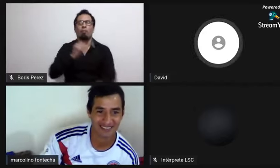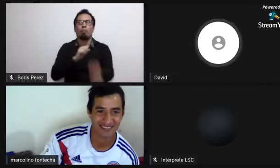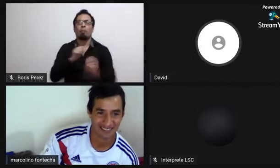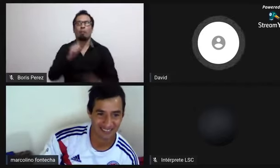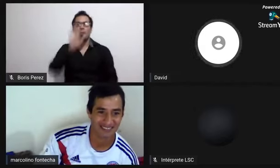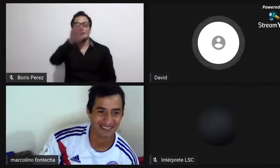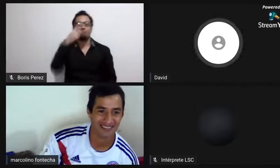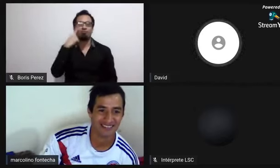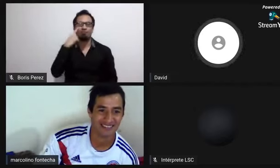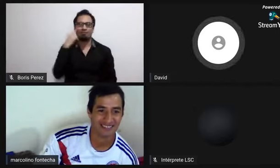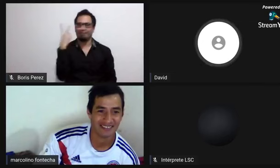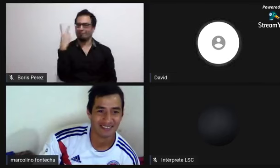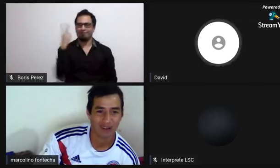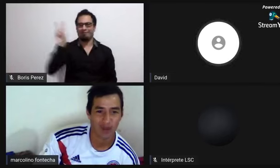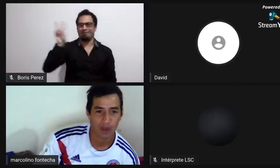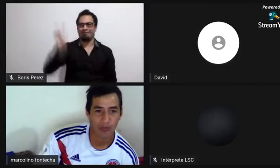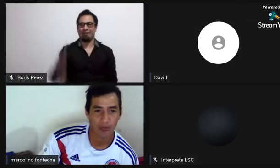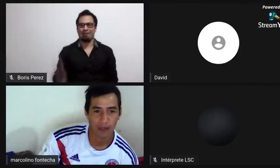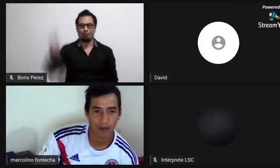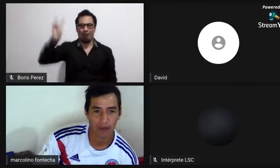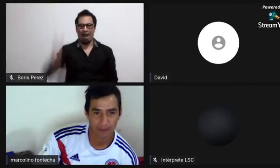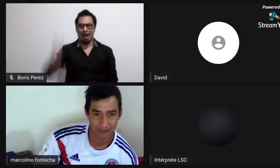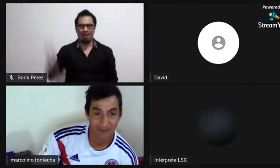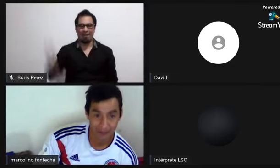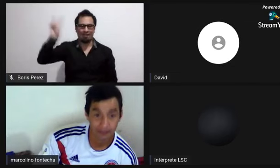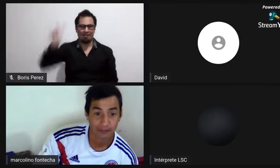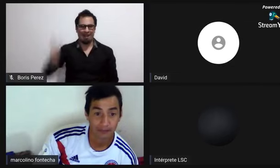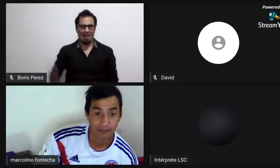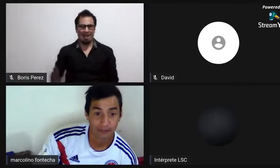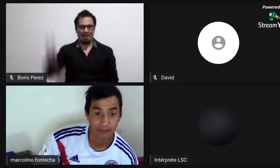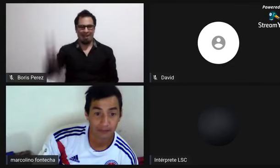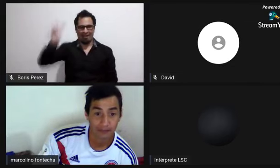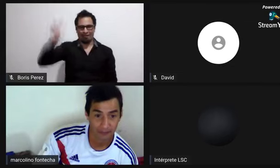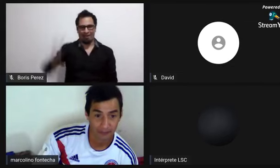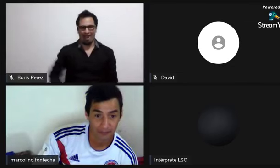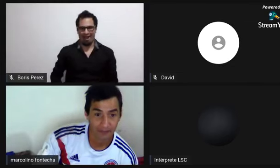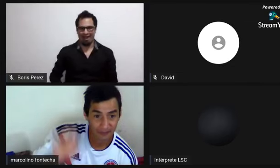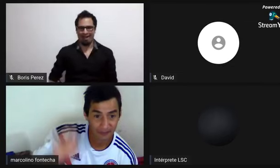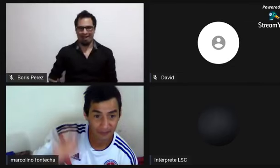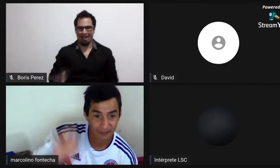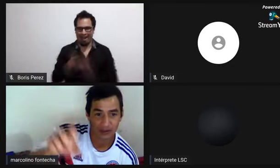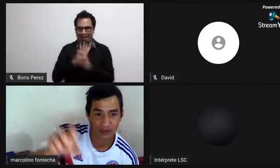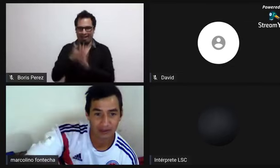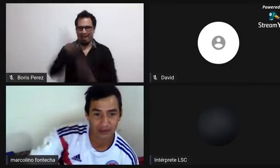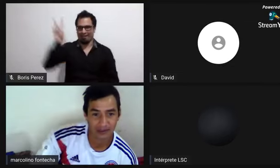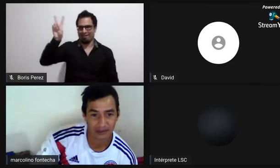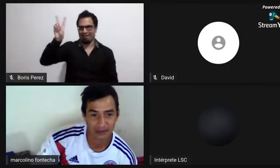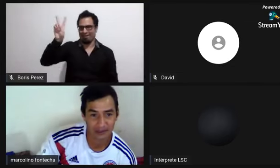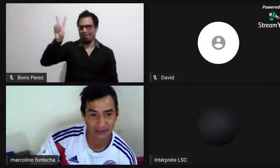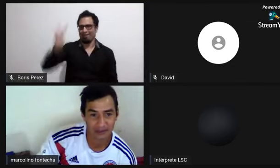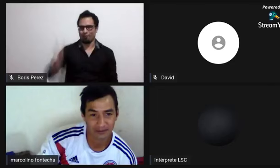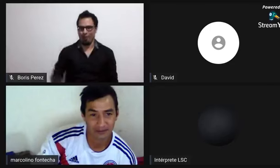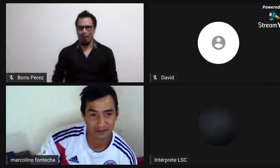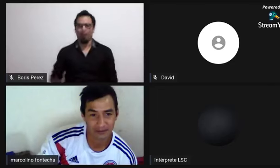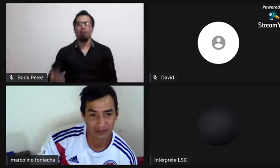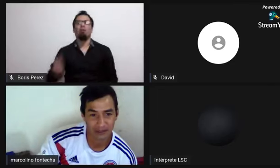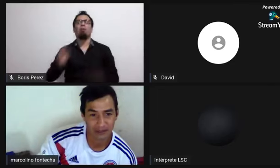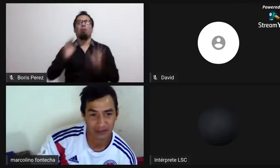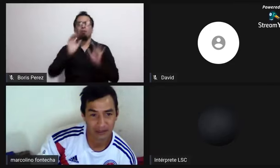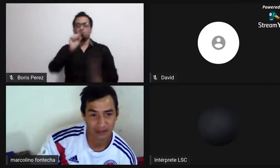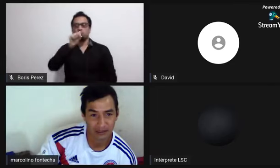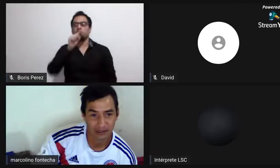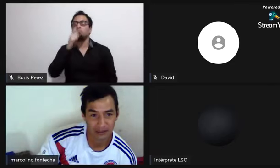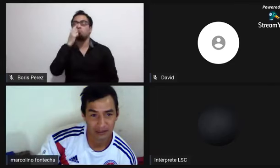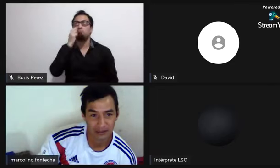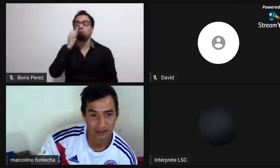y pues eso me llamó mucho la atención. Mira, la señal de Venezuela es así, sí, una pequeña acotación. Es hacia